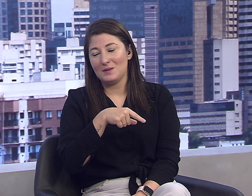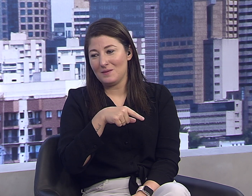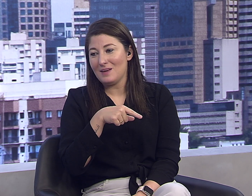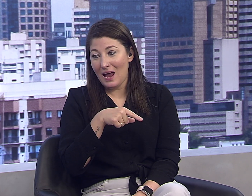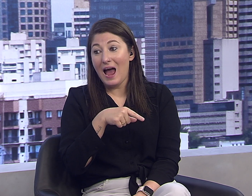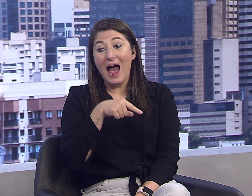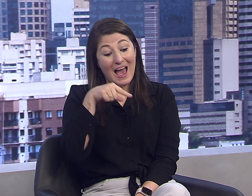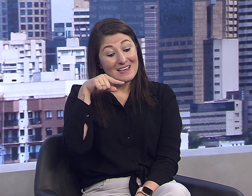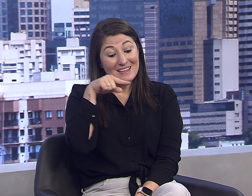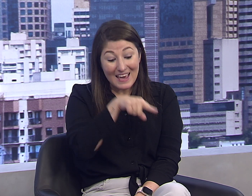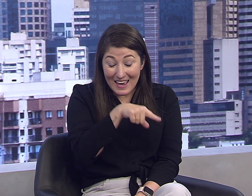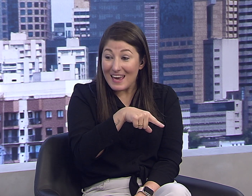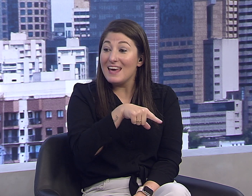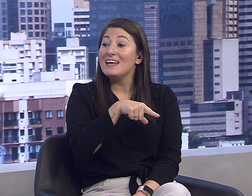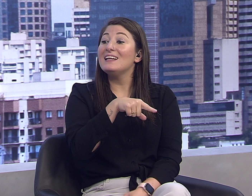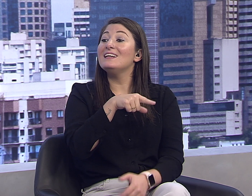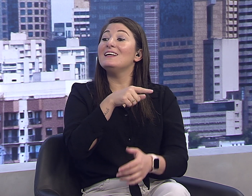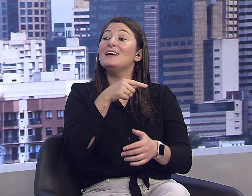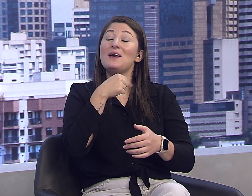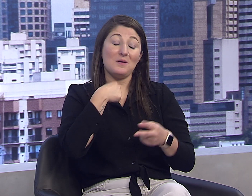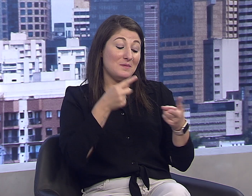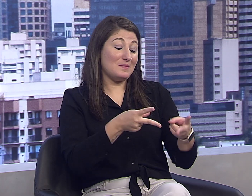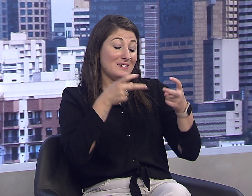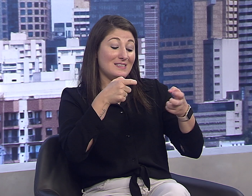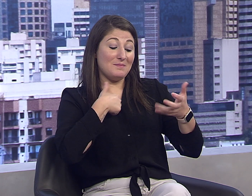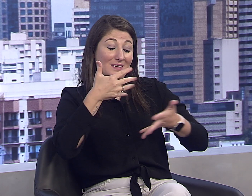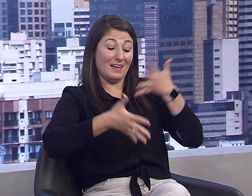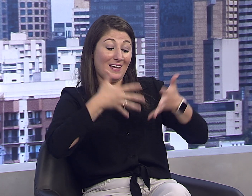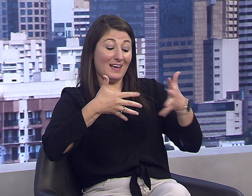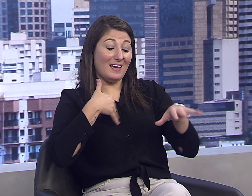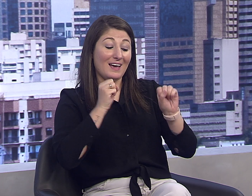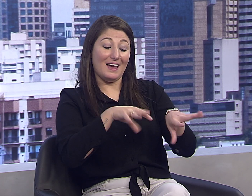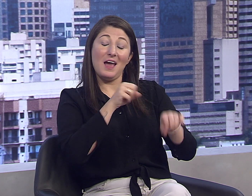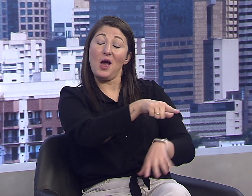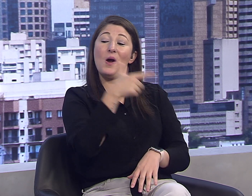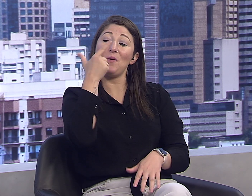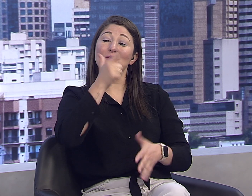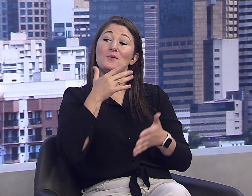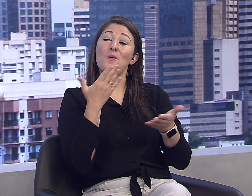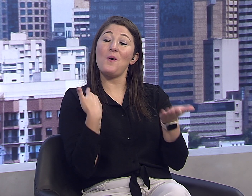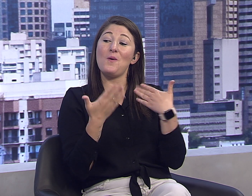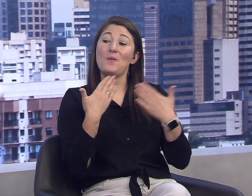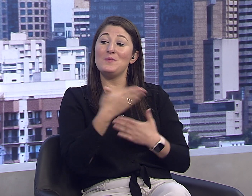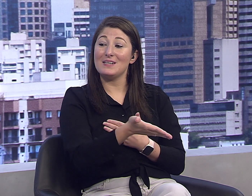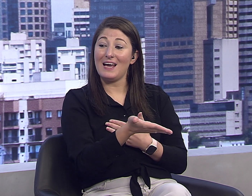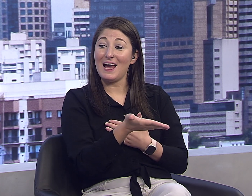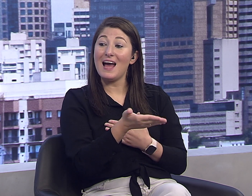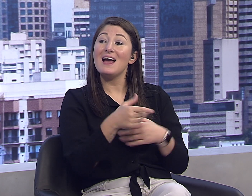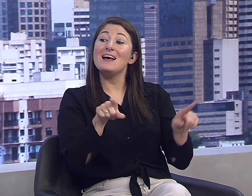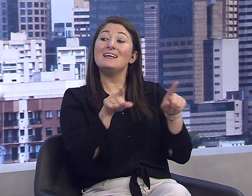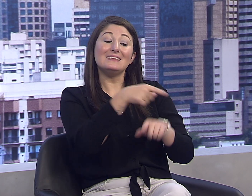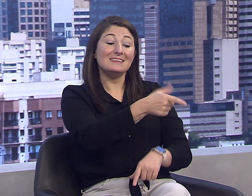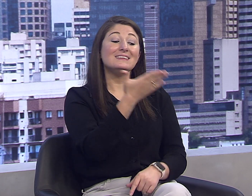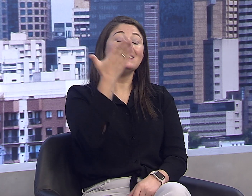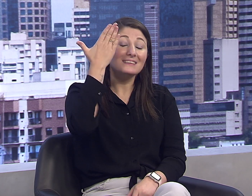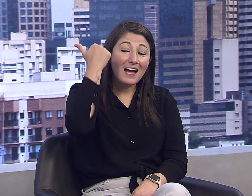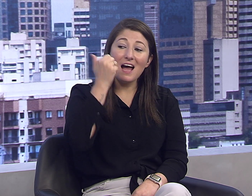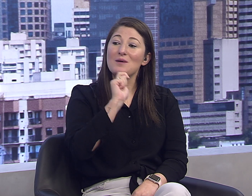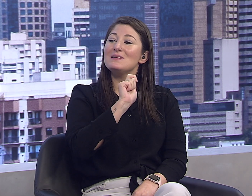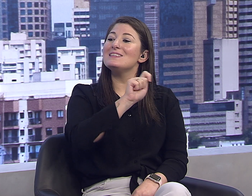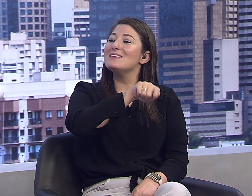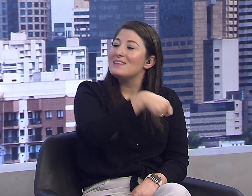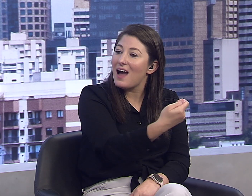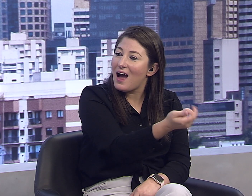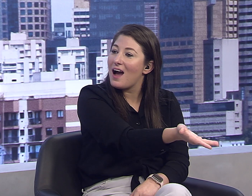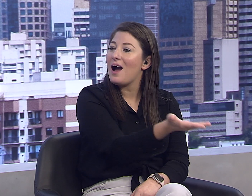não verbal, então ele não tinha uma aquisição de comunicação verbal. E eu percebi que eu ia ensinando Libras para ele, ele ia